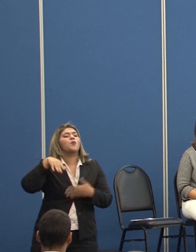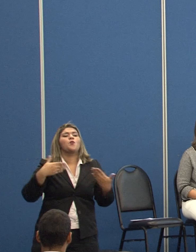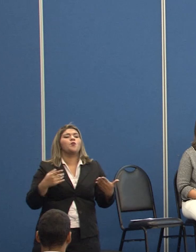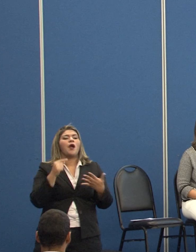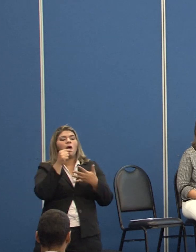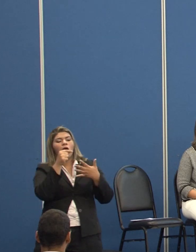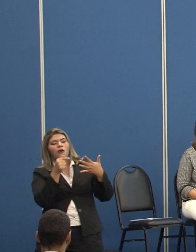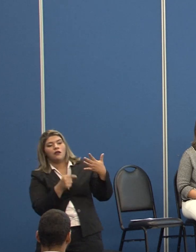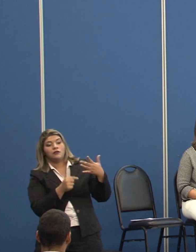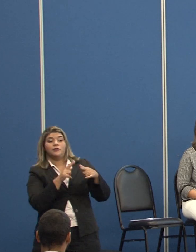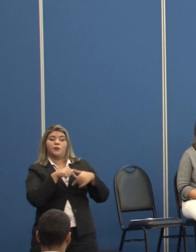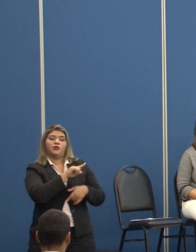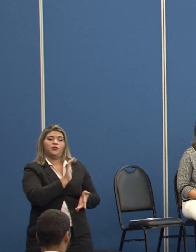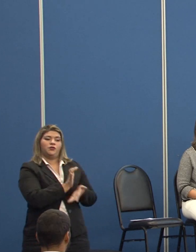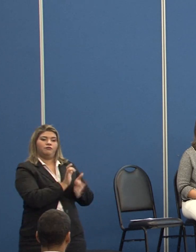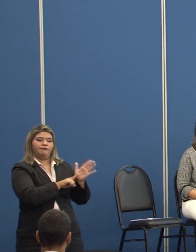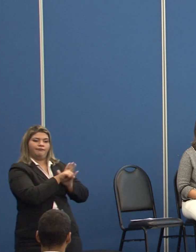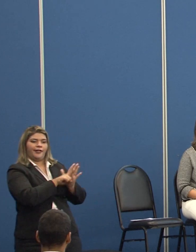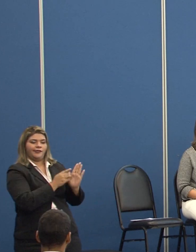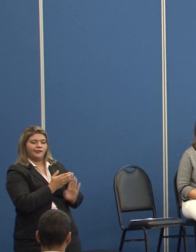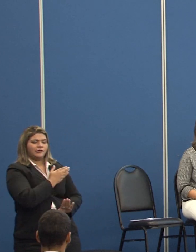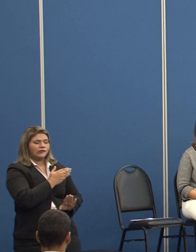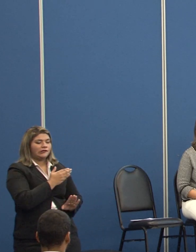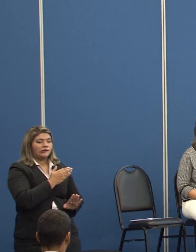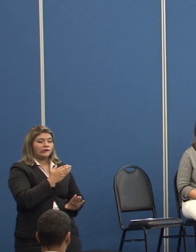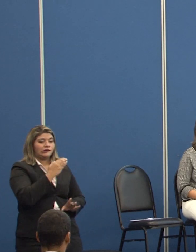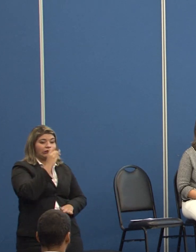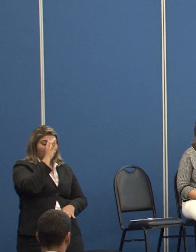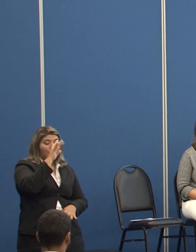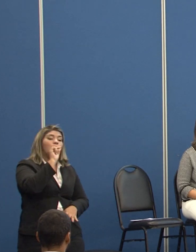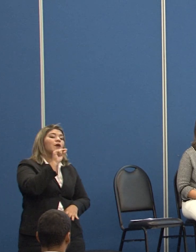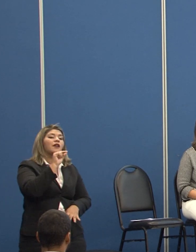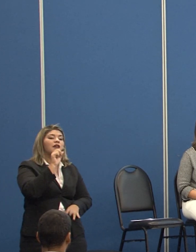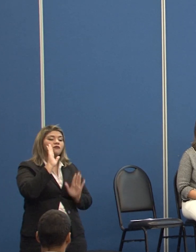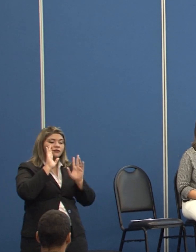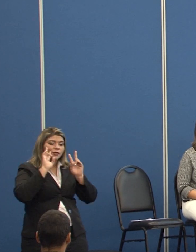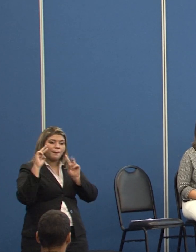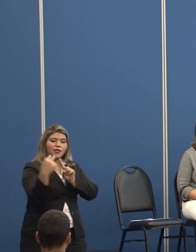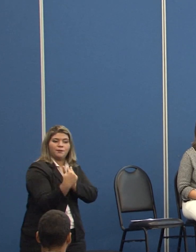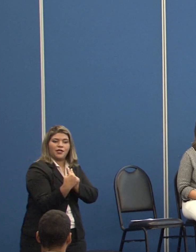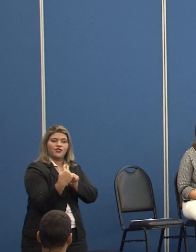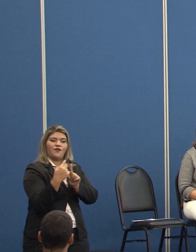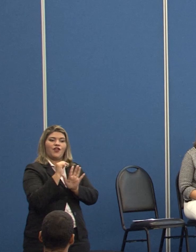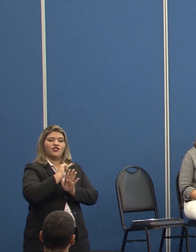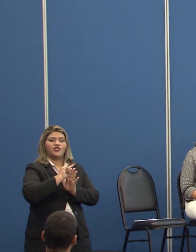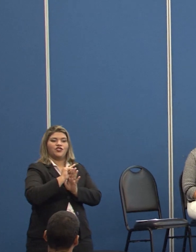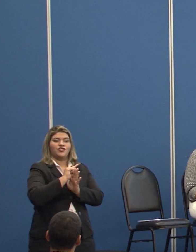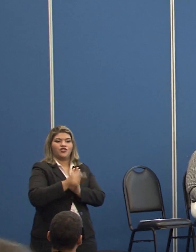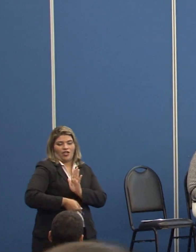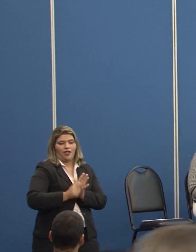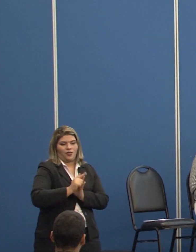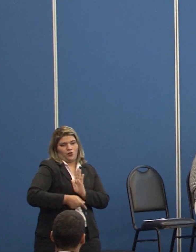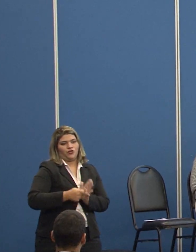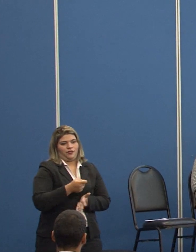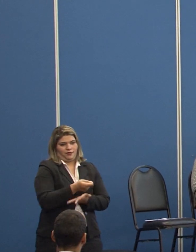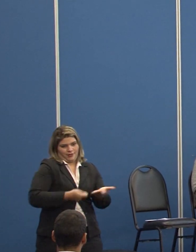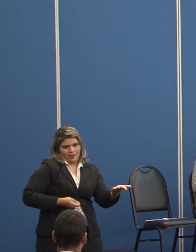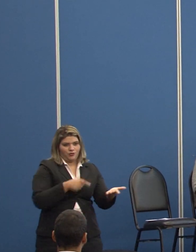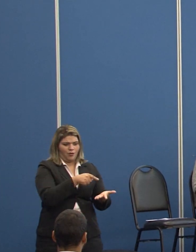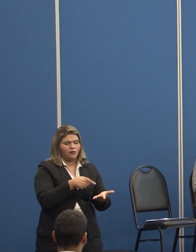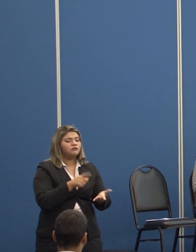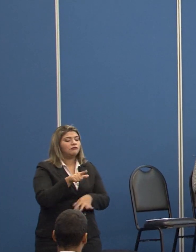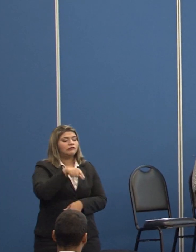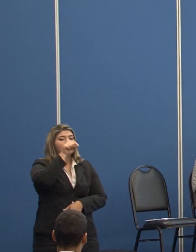grupo de pesquisa, nós trabalhamos a partir da perspectiva de gêneros textuais. É a partir de determinados gêneros que